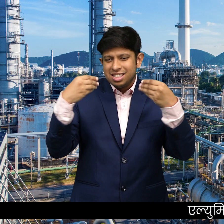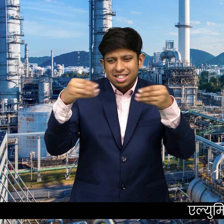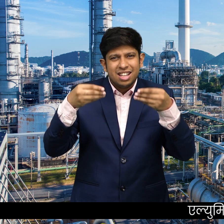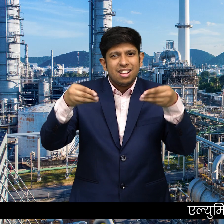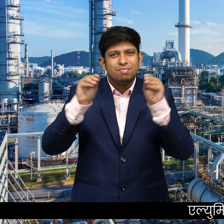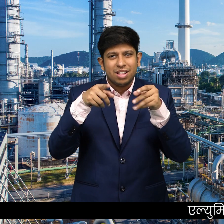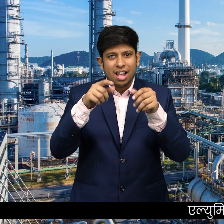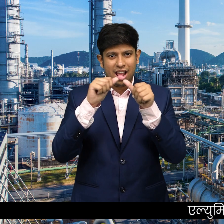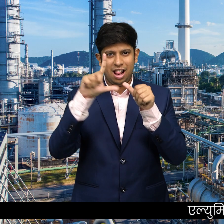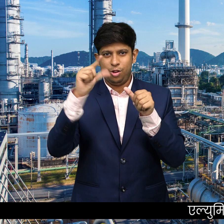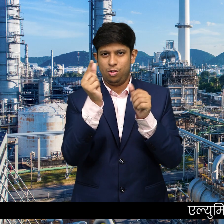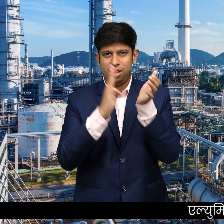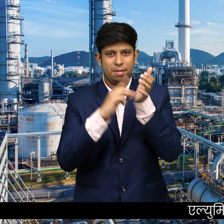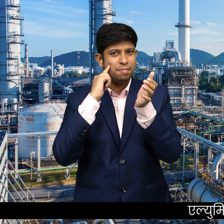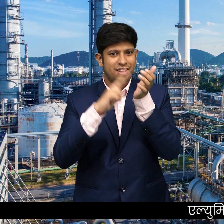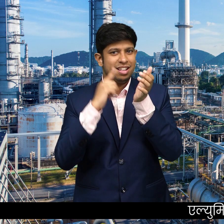एल्यूमीनियम उद्योग,